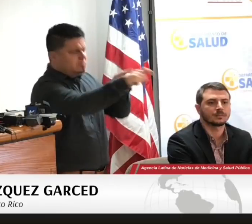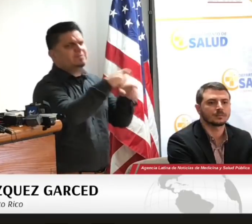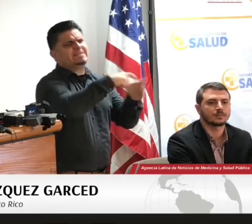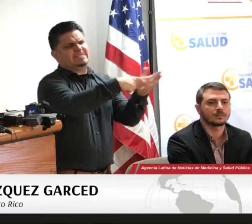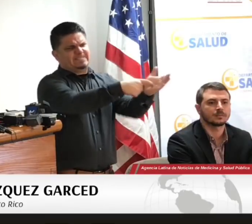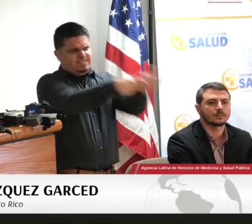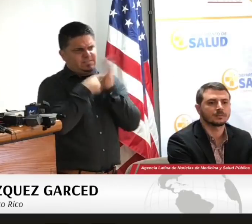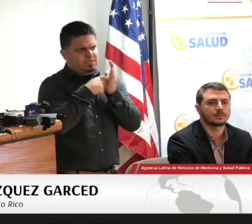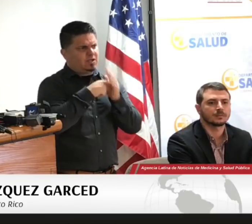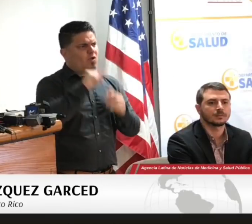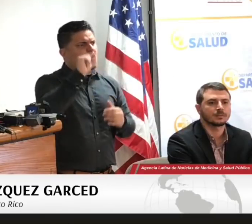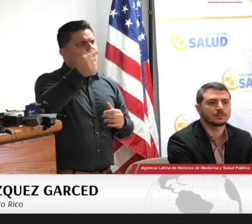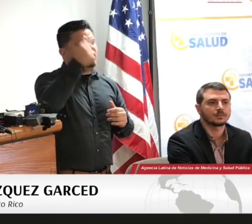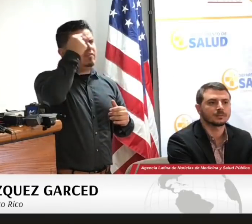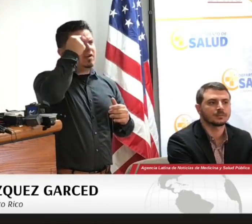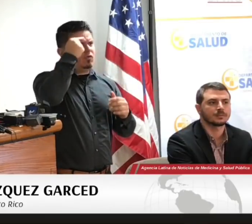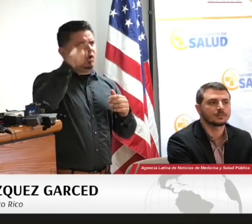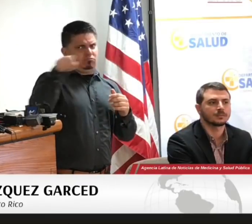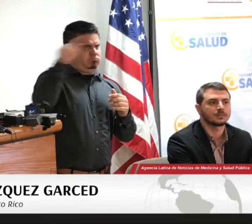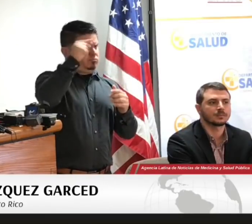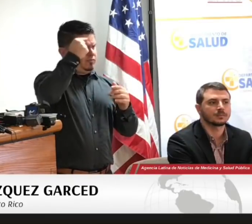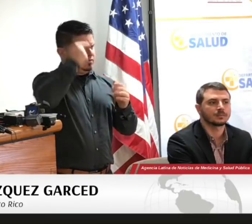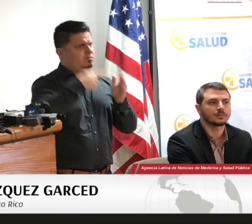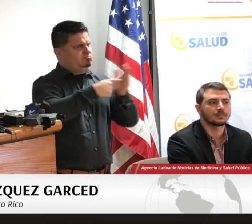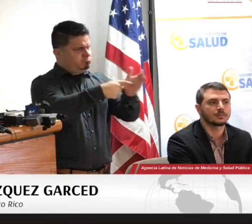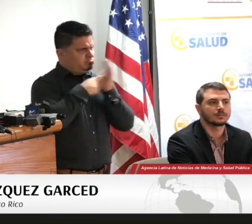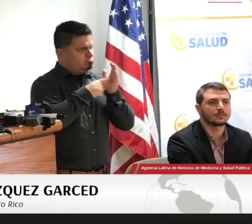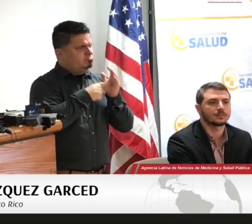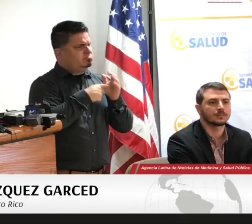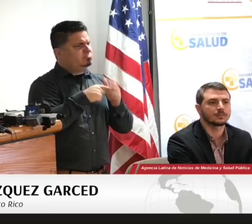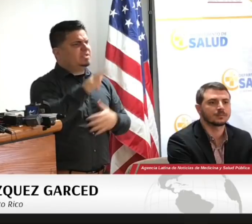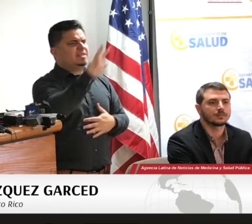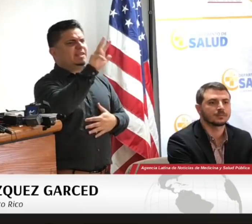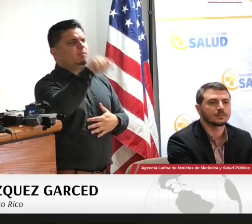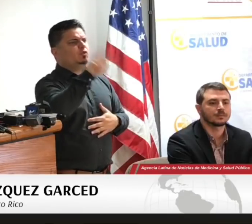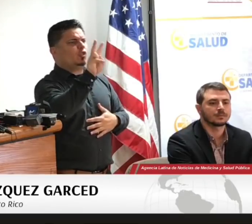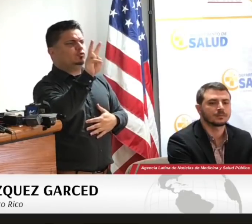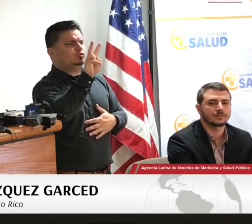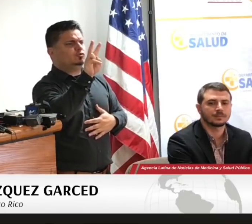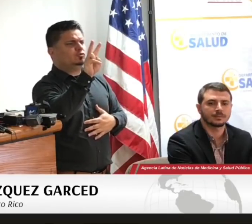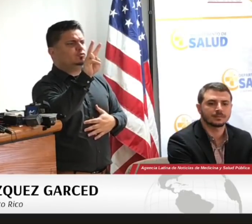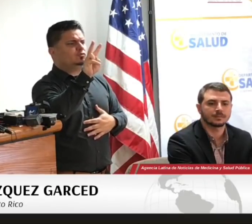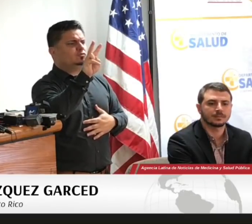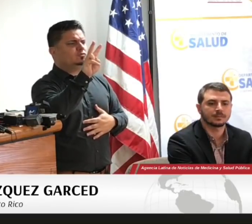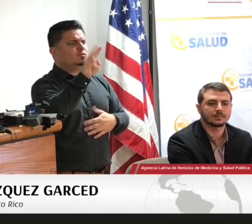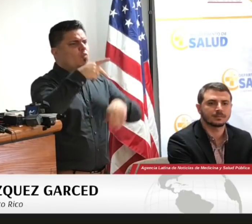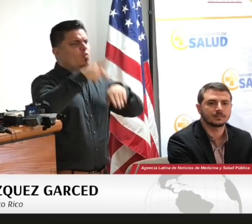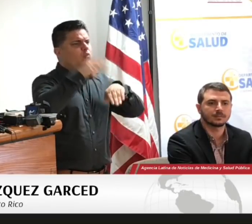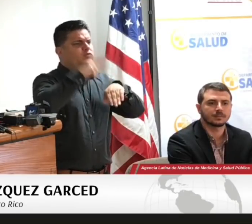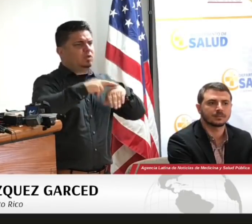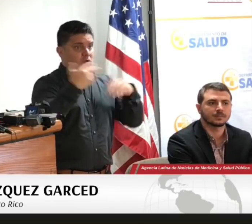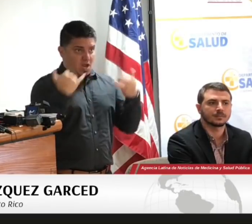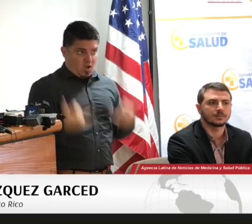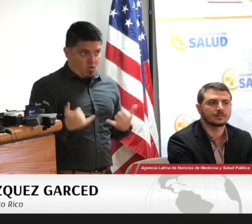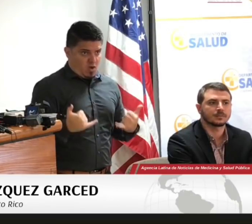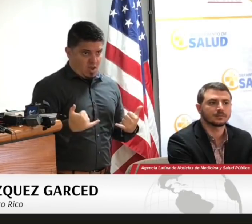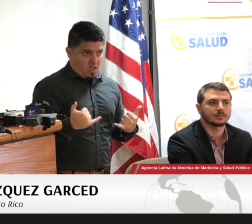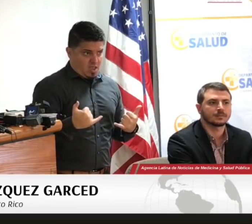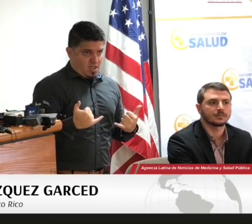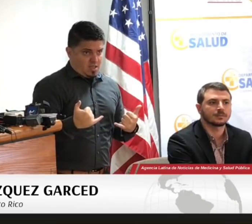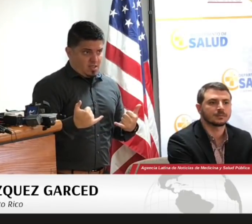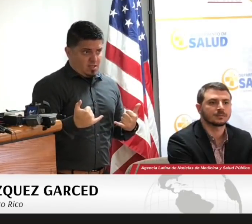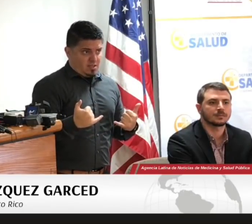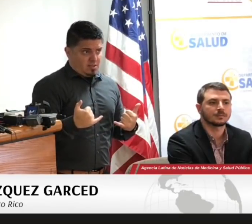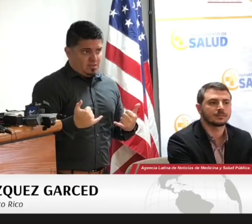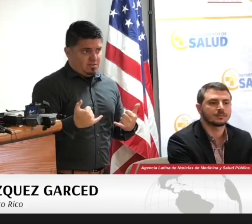como gobernadora que estos 3.2 ciudadanos puertorriqueños que al día de hoy estamos en la incertidumbre